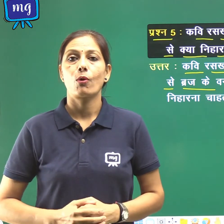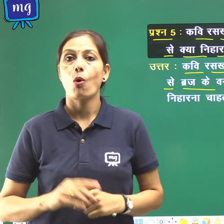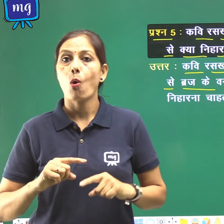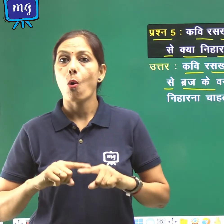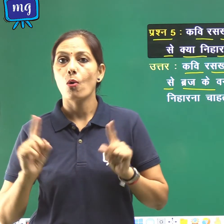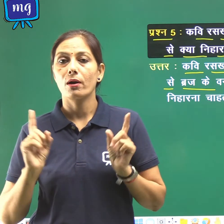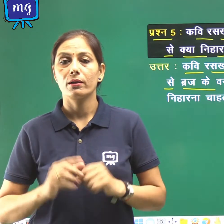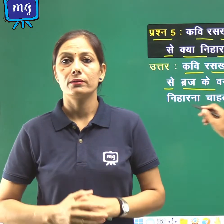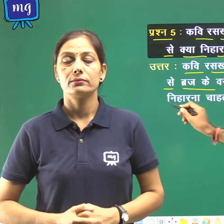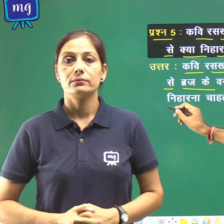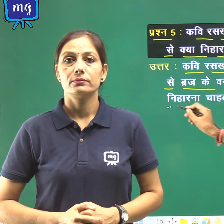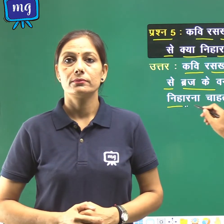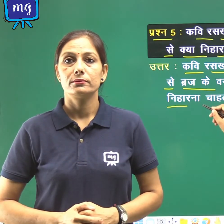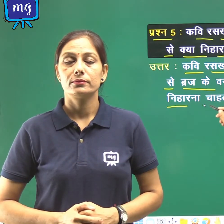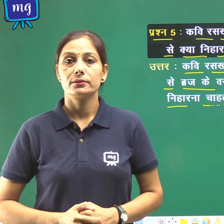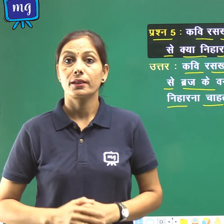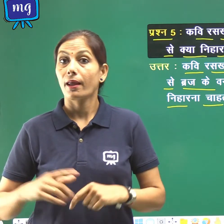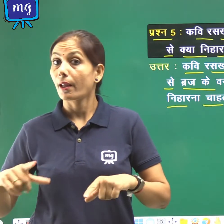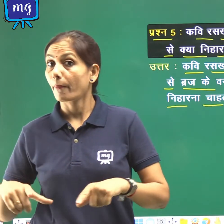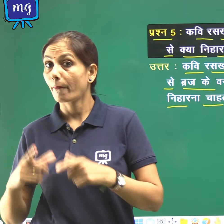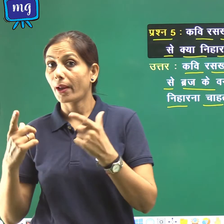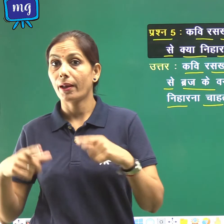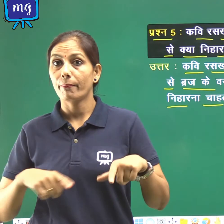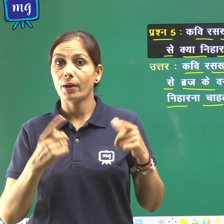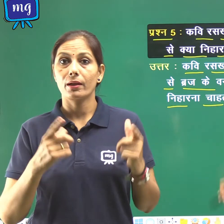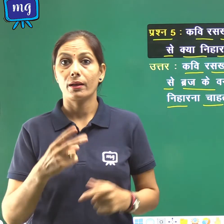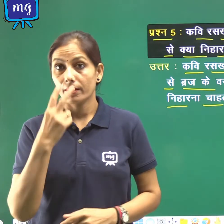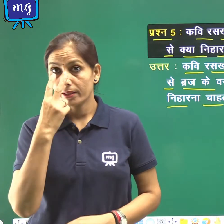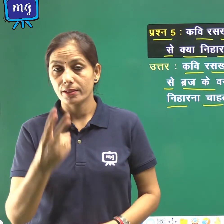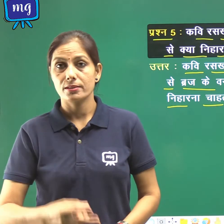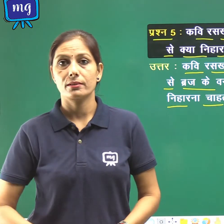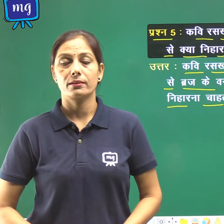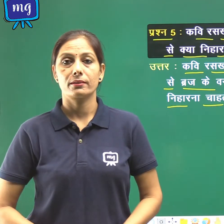और पेड़ निहारना चाहते हैं।